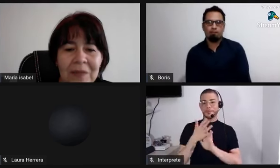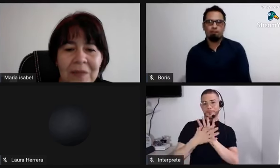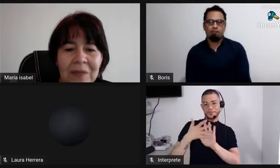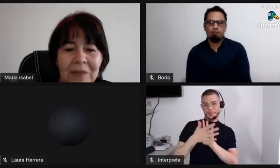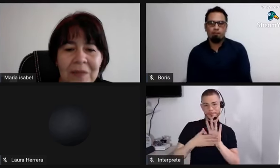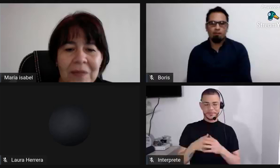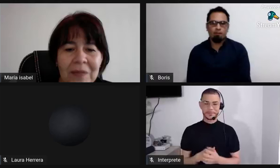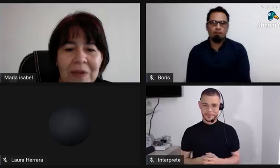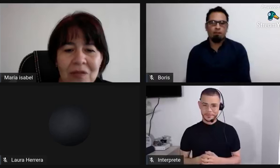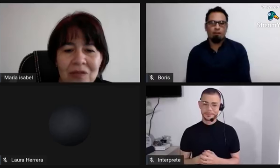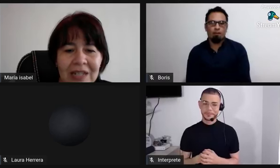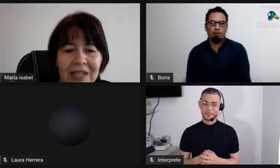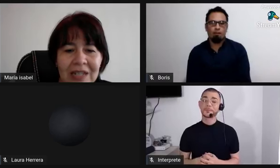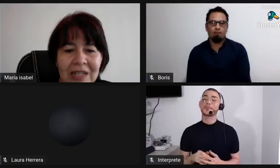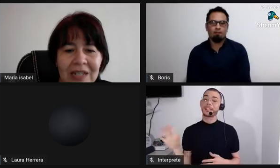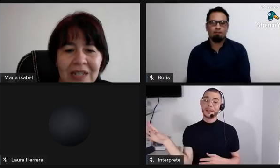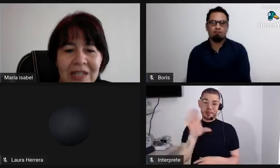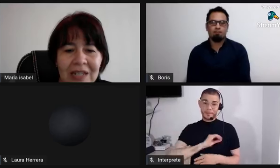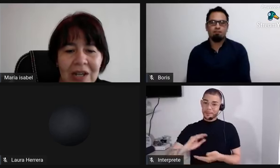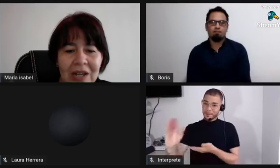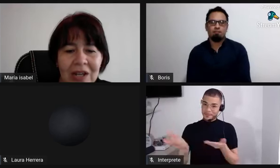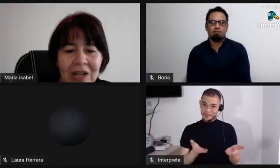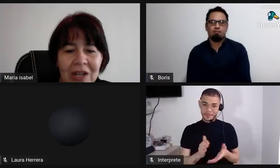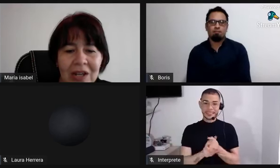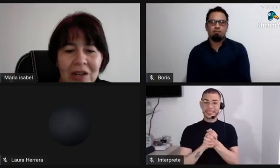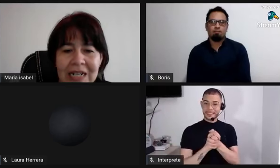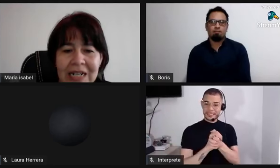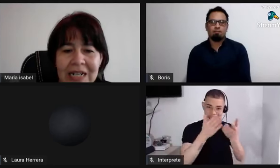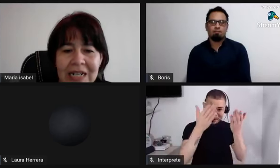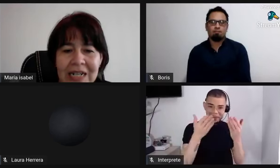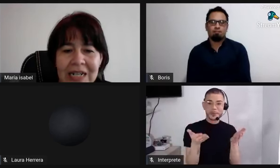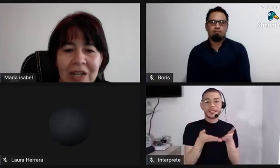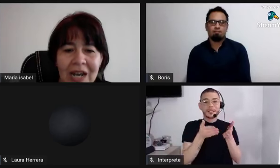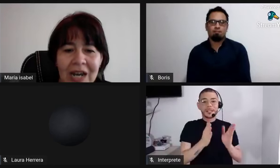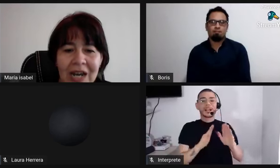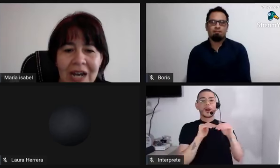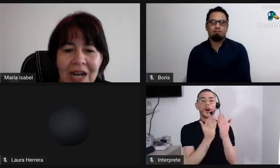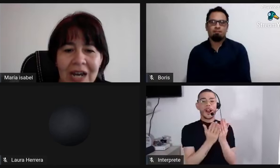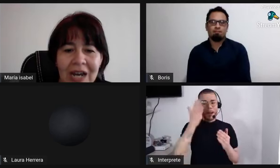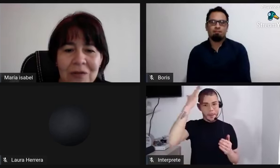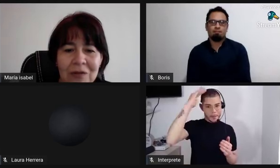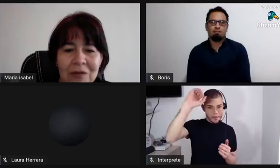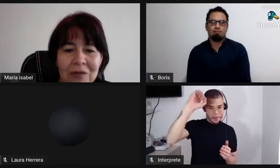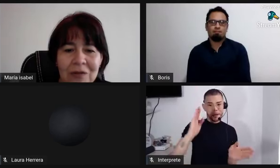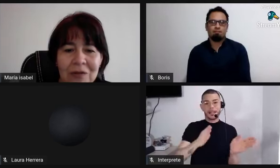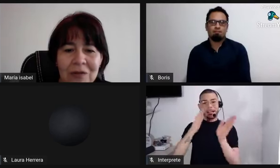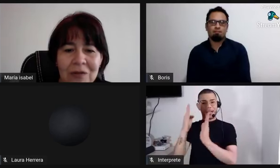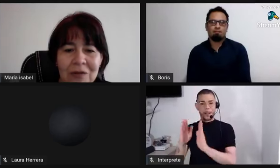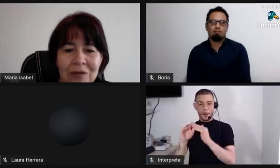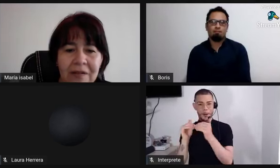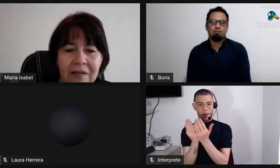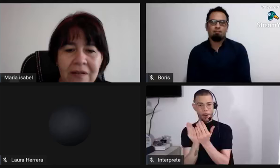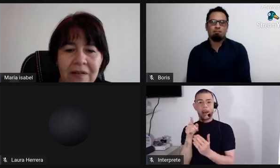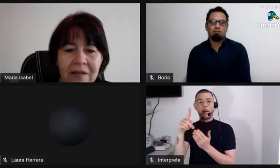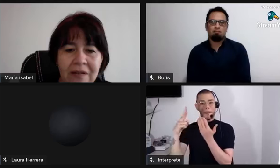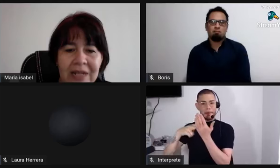a los estudiantes del Colegio Manuela Beltrán, a los estudiantes de Pablo de Tarso, que sabemos que siempre están ahí